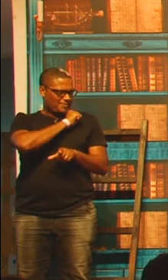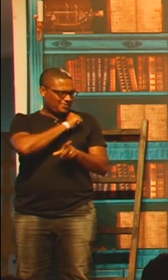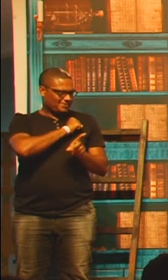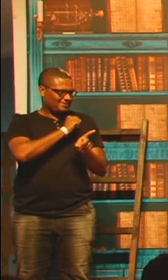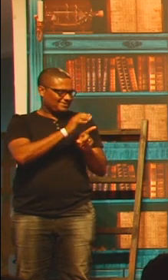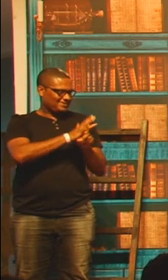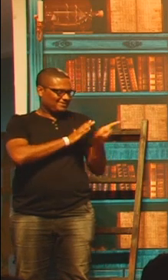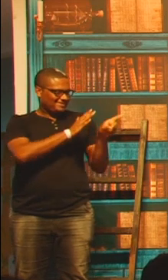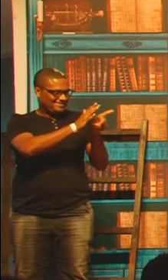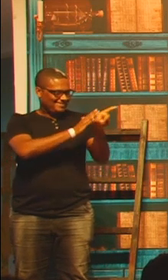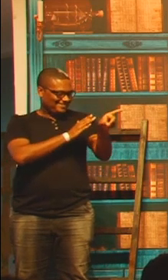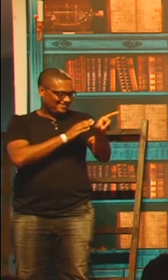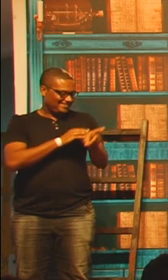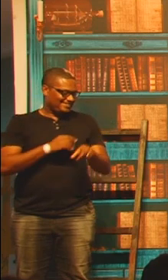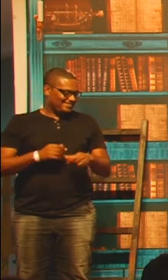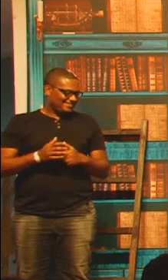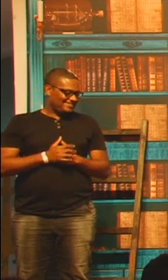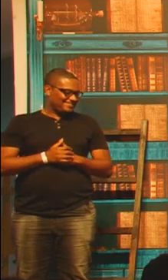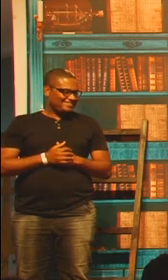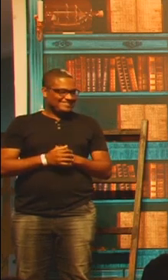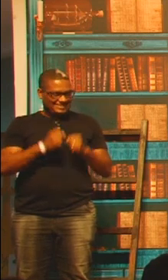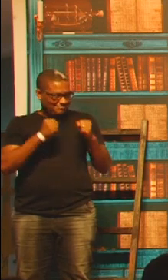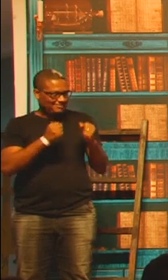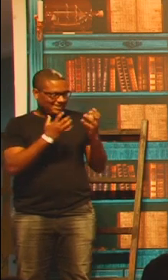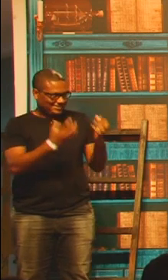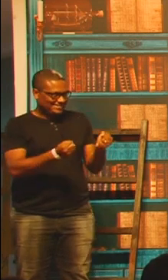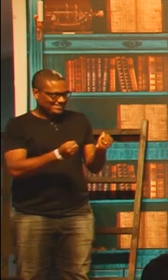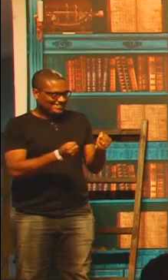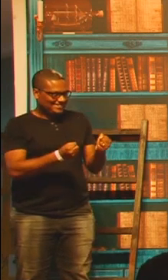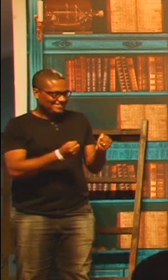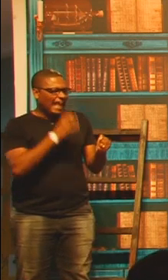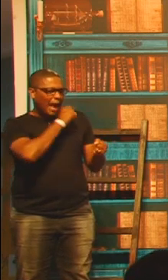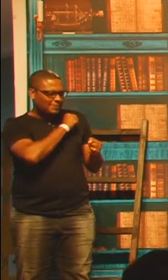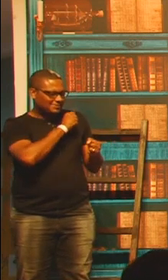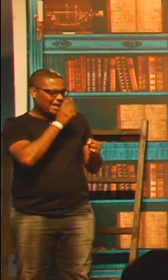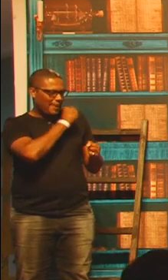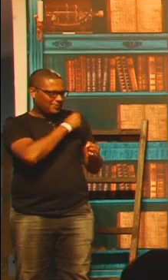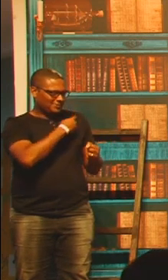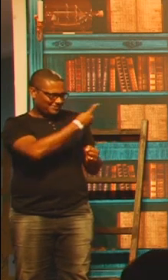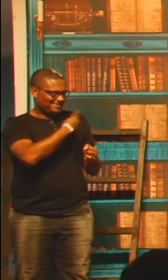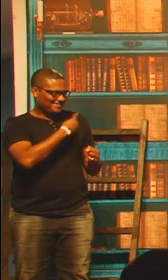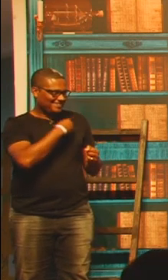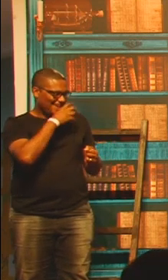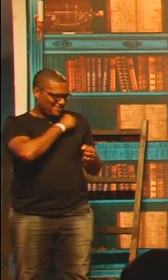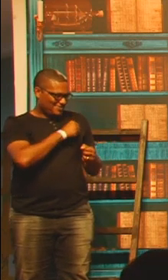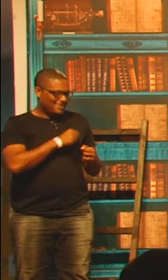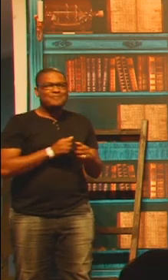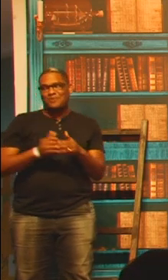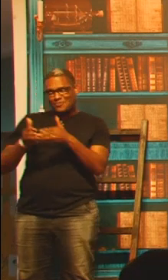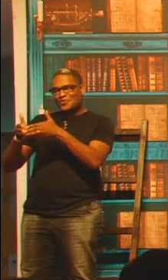de tão maravilhosos que vocês são. Será que vocês topariam uma rapidinha comigo? Por favor. Depende.